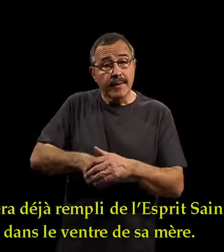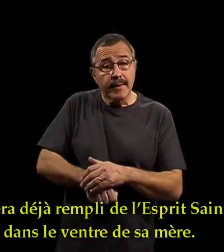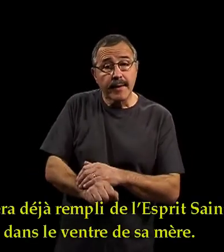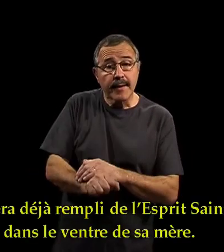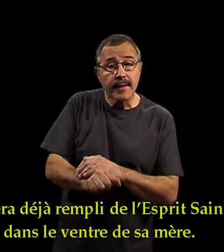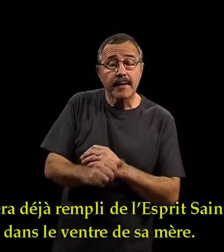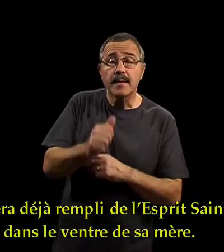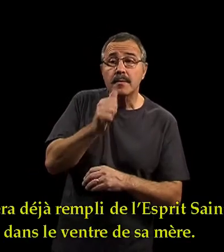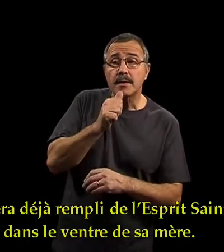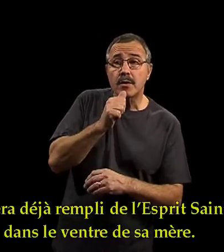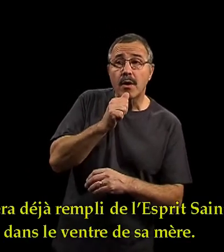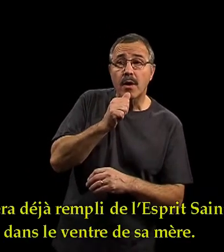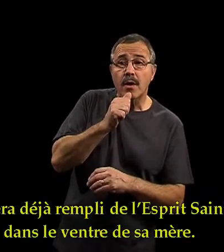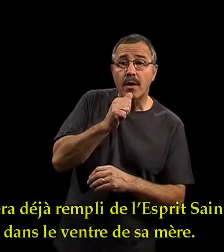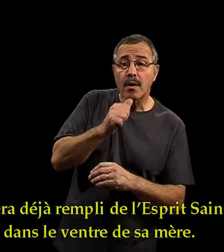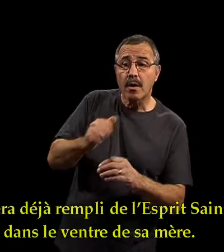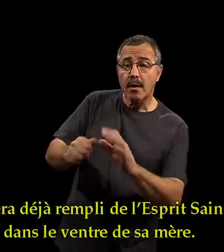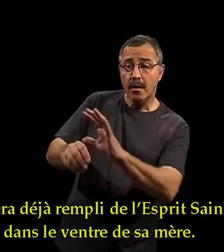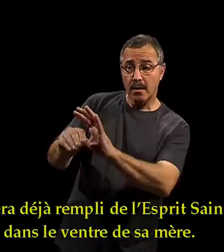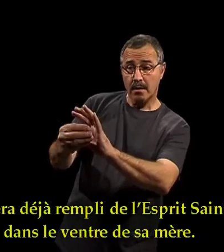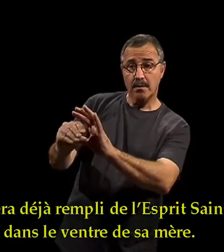Il sera déjà rempli de l'Esprit Saint dans le ventre de sa mère.